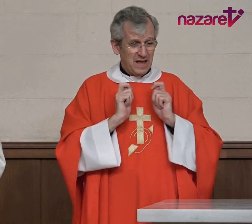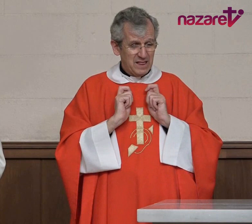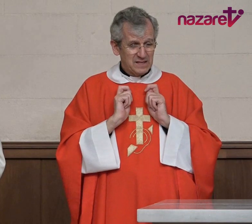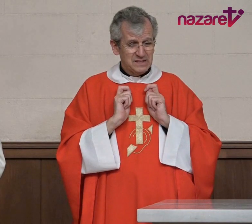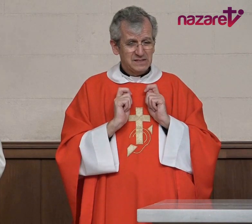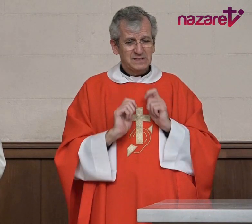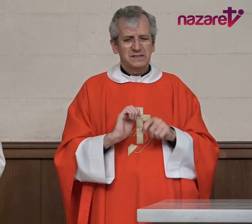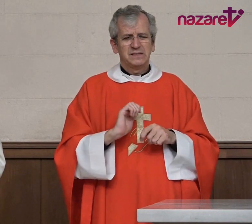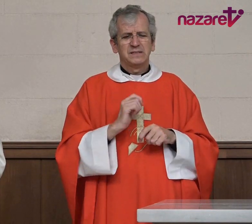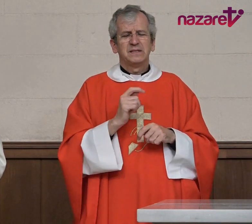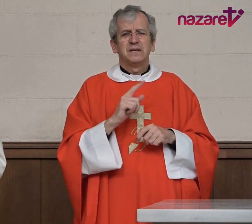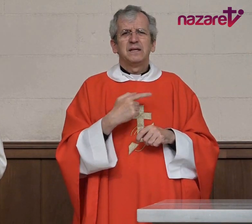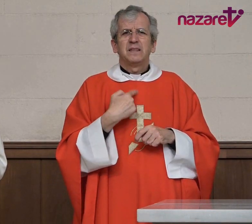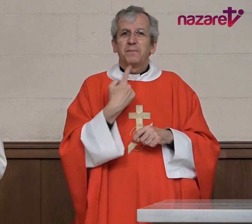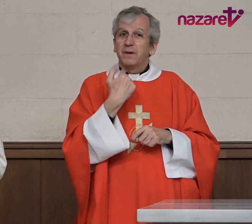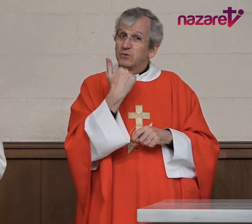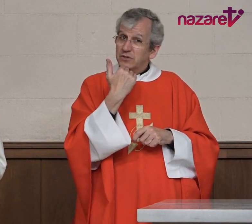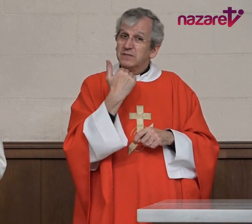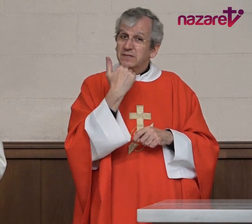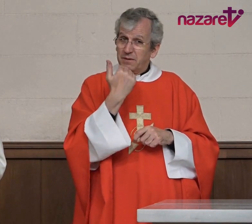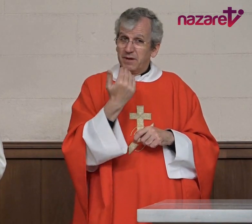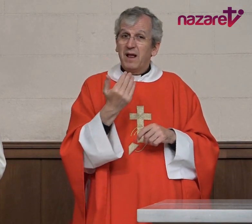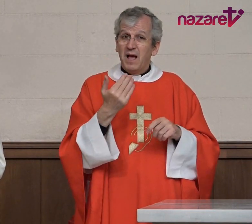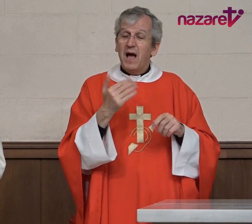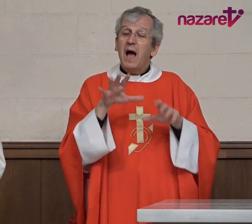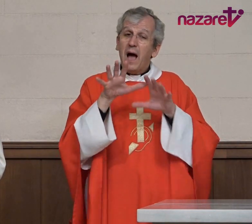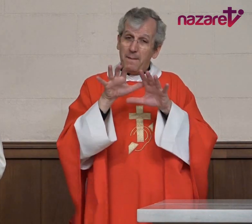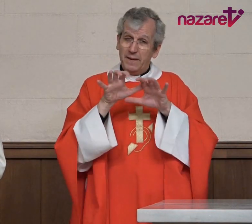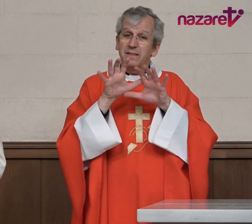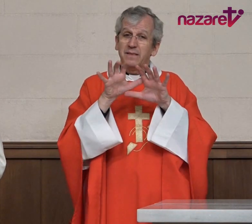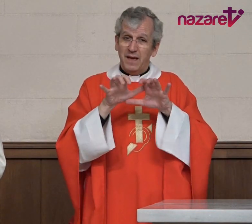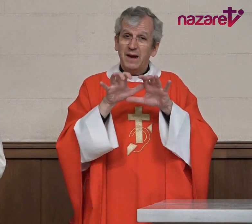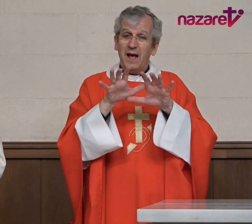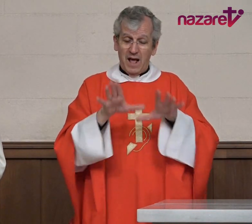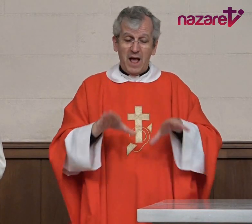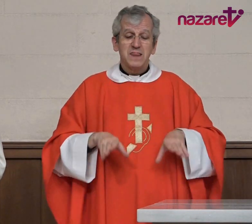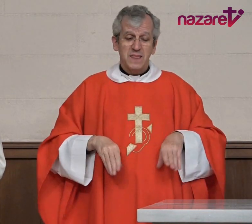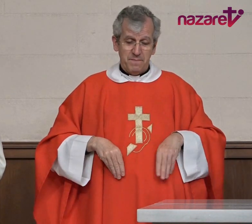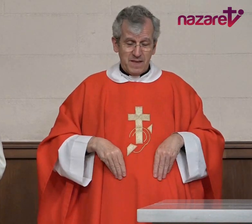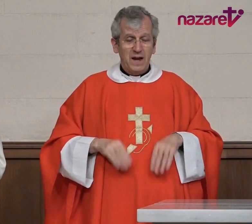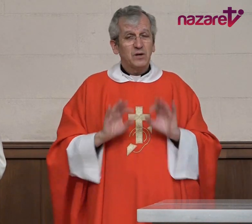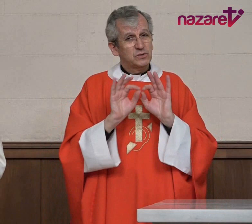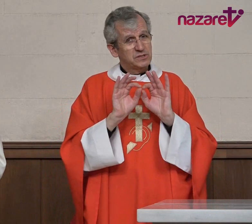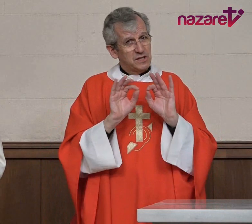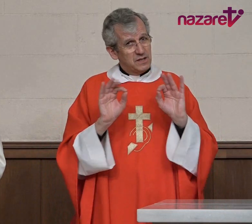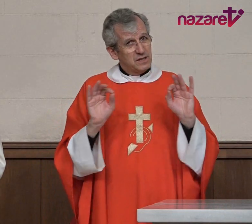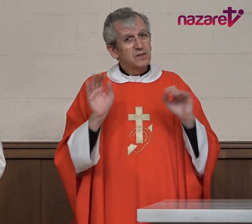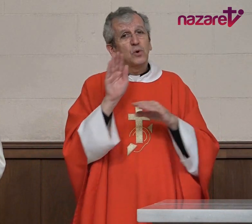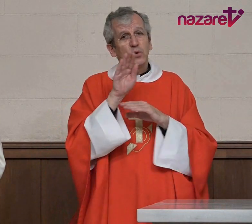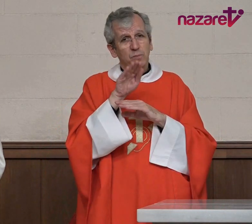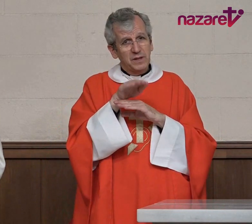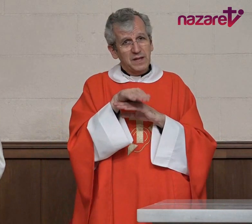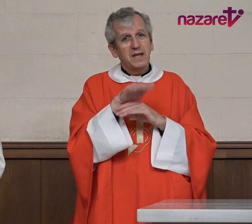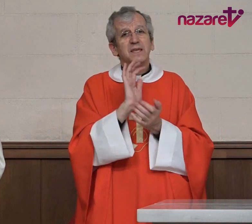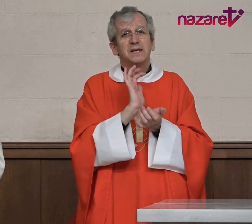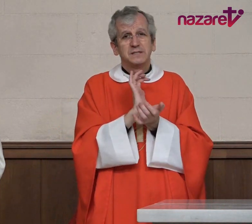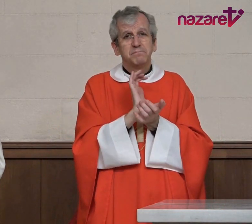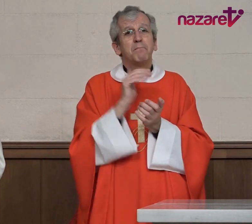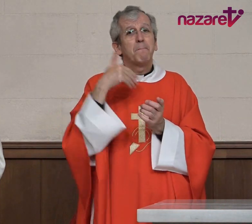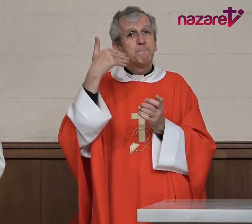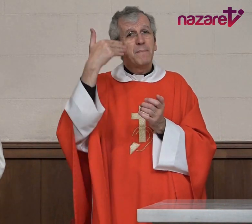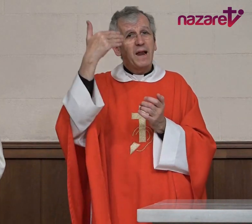que deberíamos a veces aprender a encajar con sencillez, con humildad y esperanza.